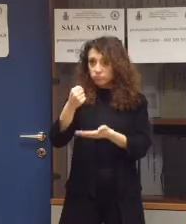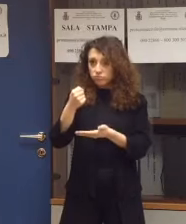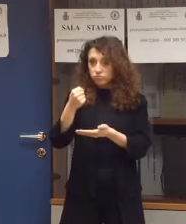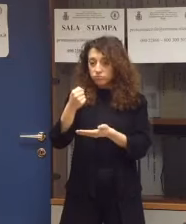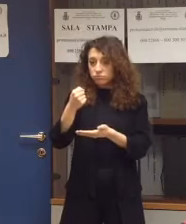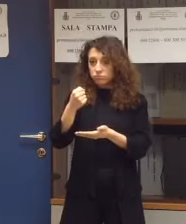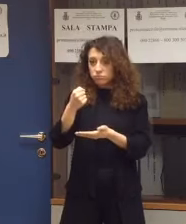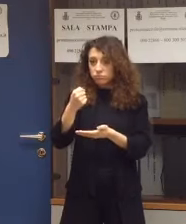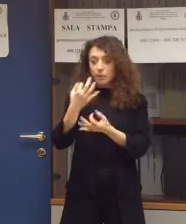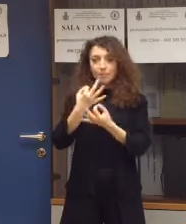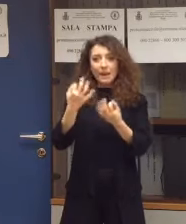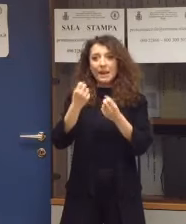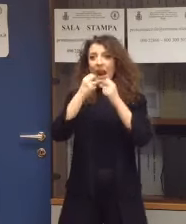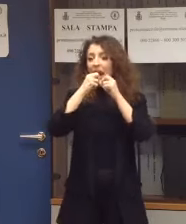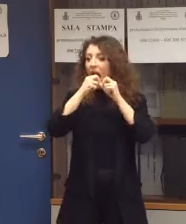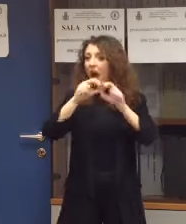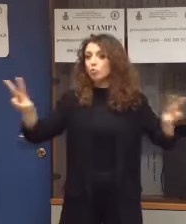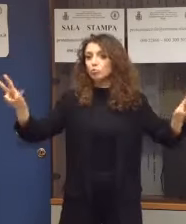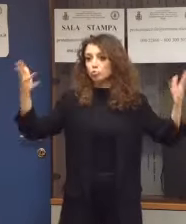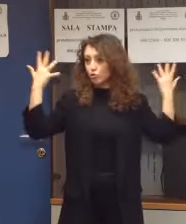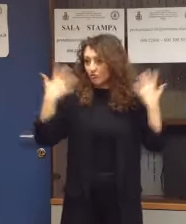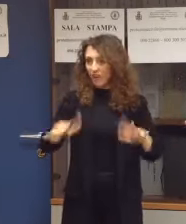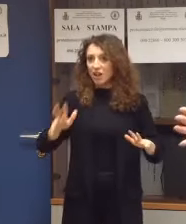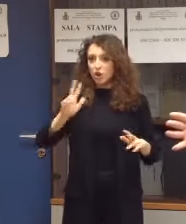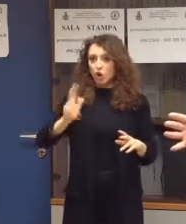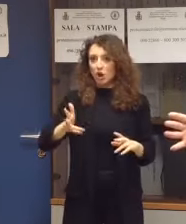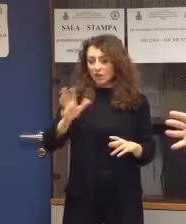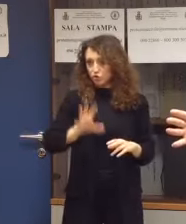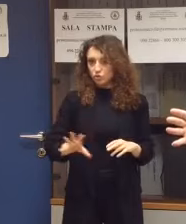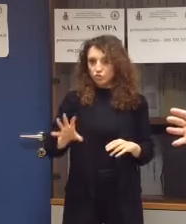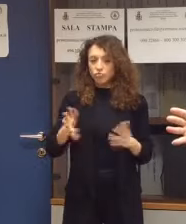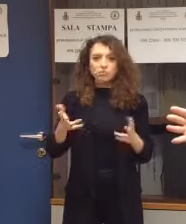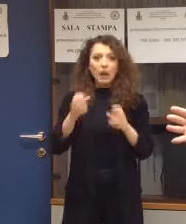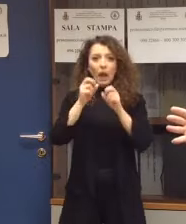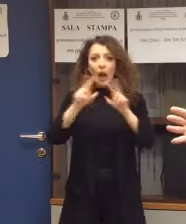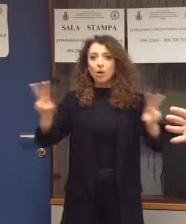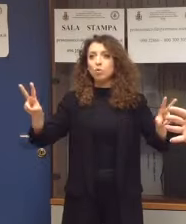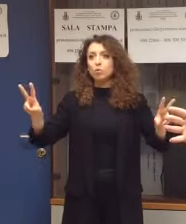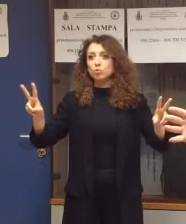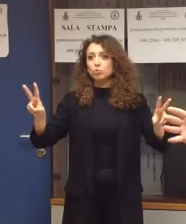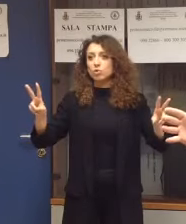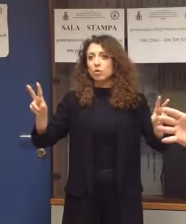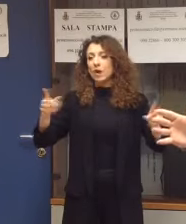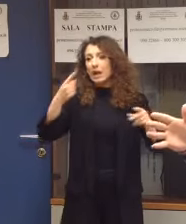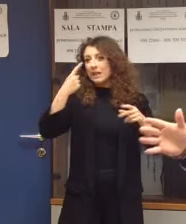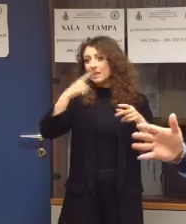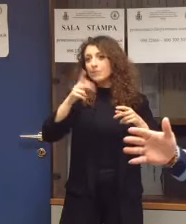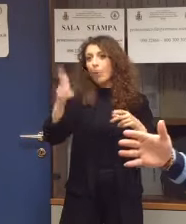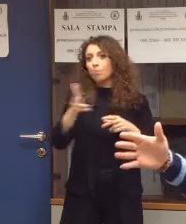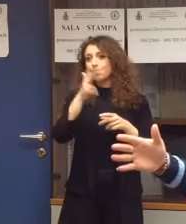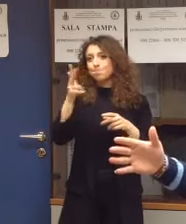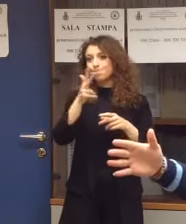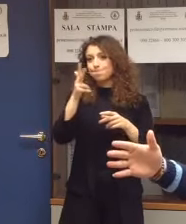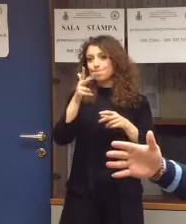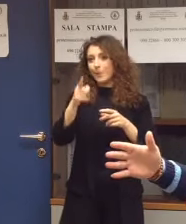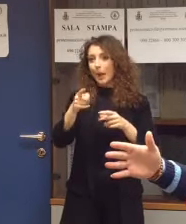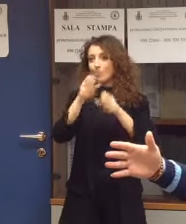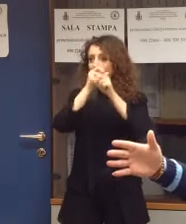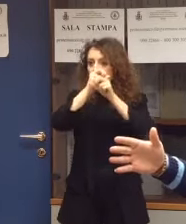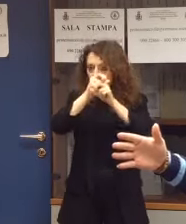risultato di questo annuncio. L'annuncio è stato dato stile urbi et orbi, come se fosse appunto la